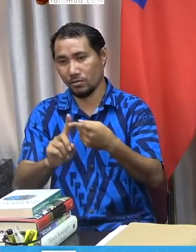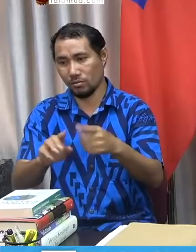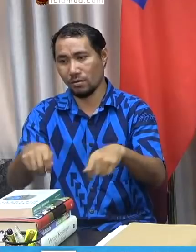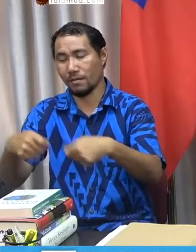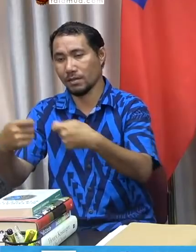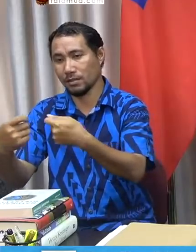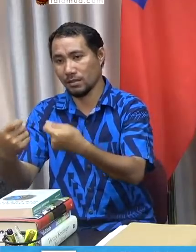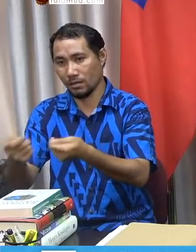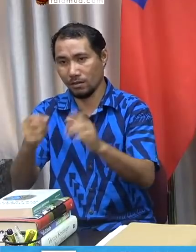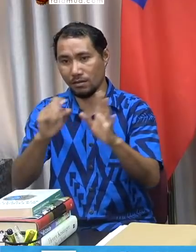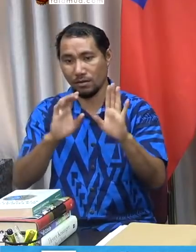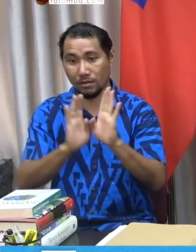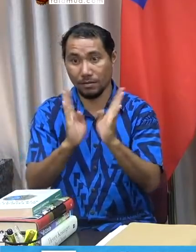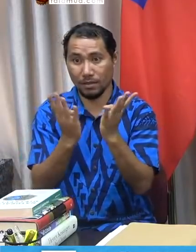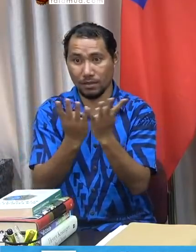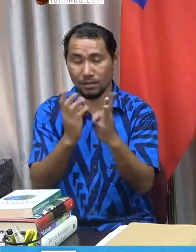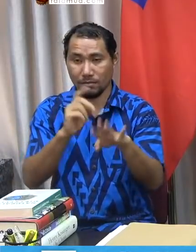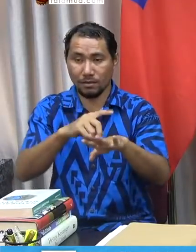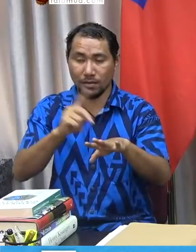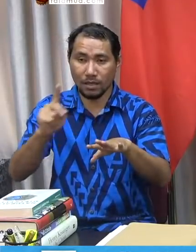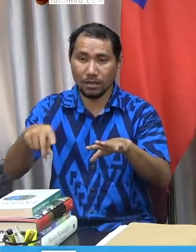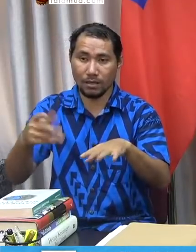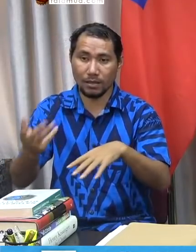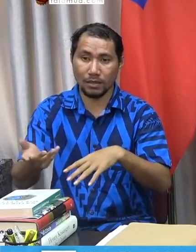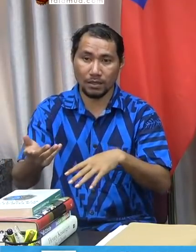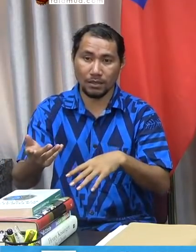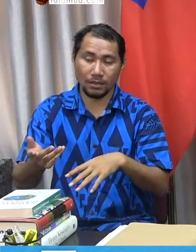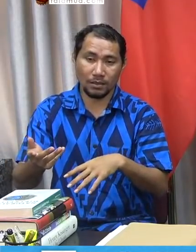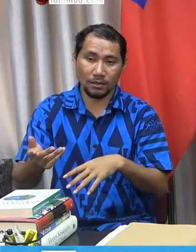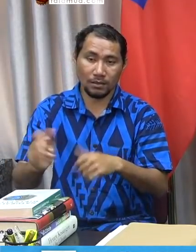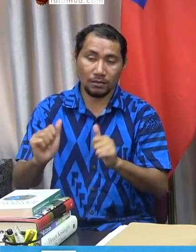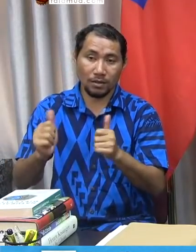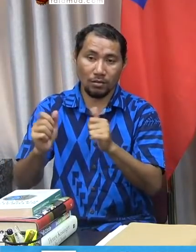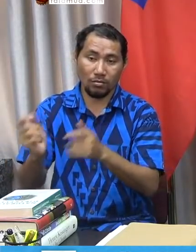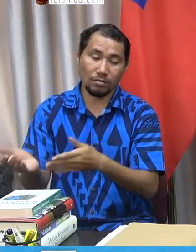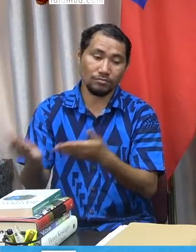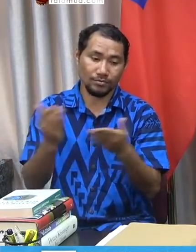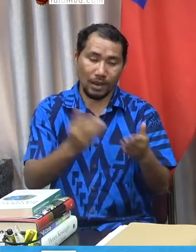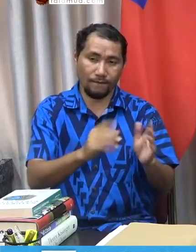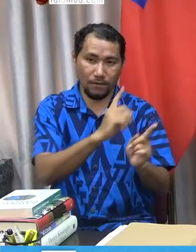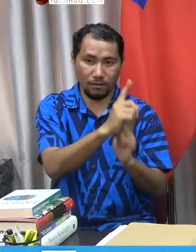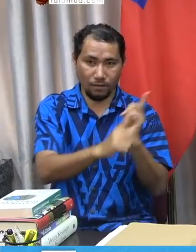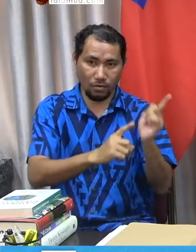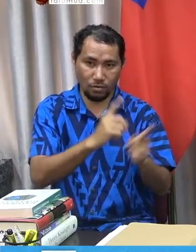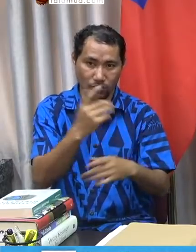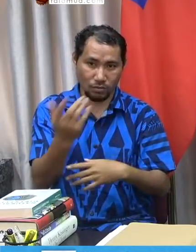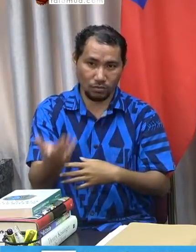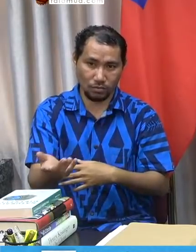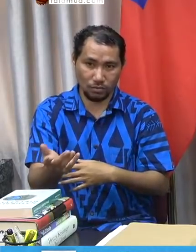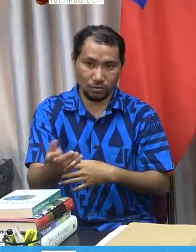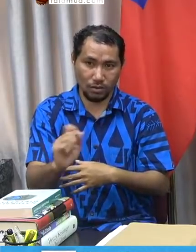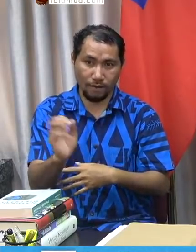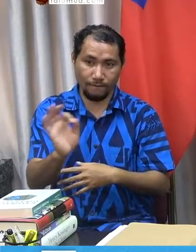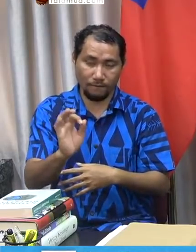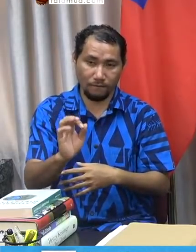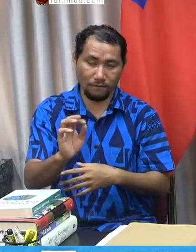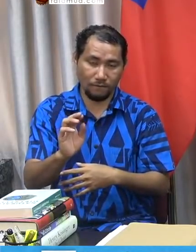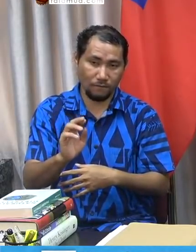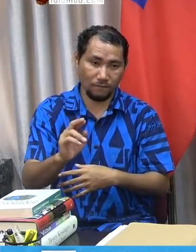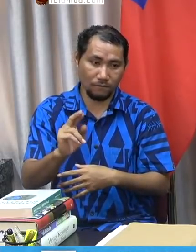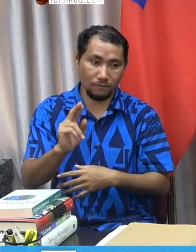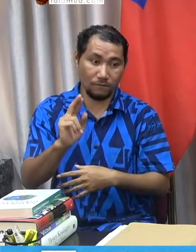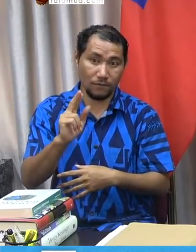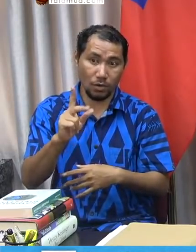palemene ma toe pa fo'i mai te tono o le whono mo le whai uina o le nā